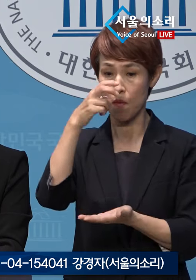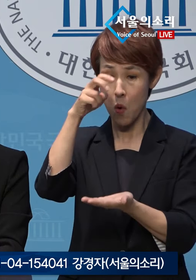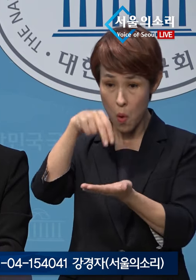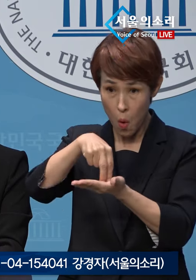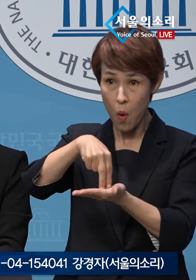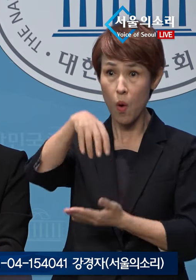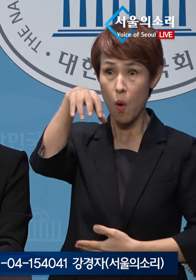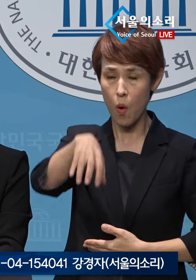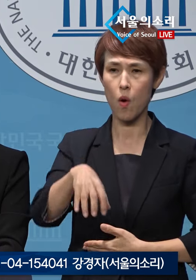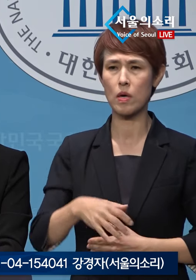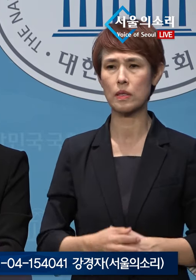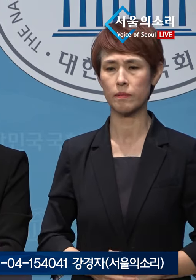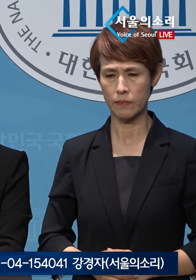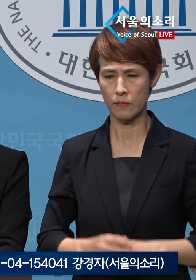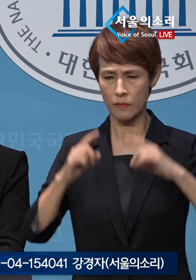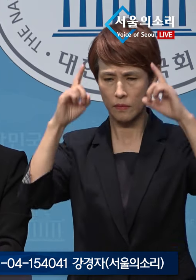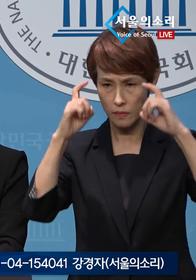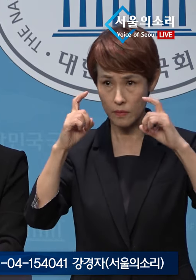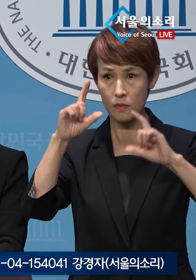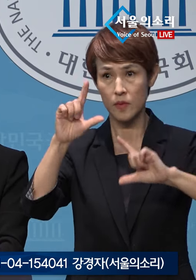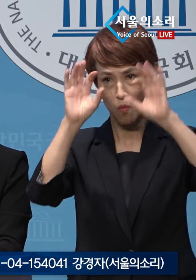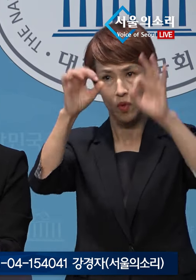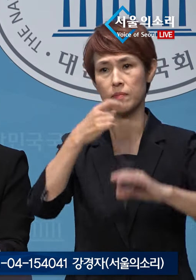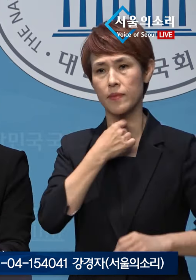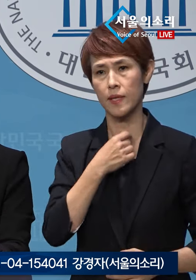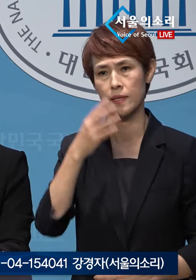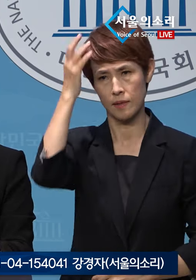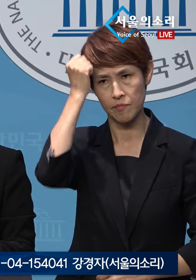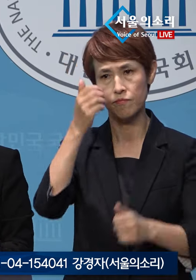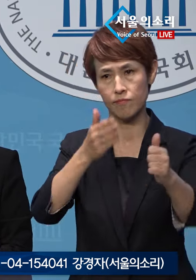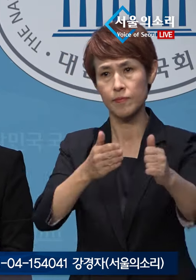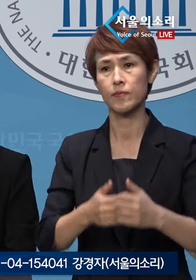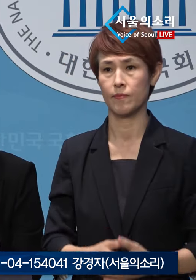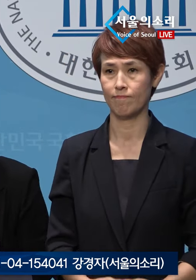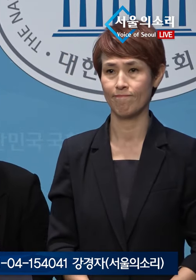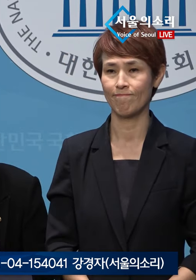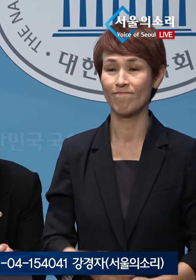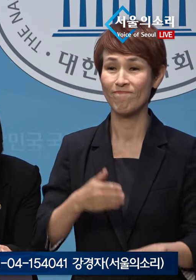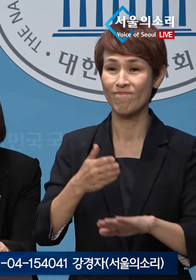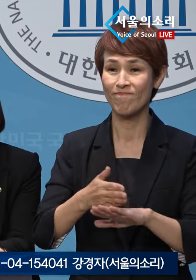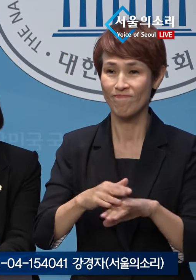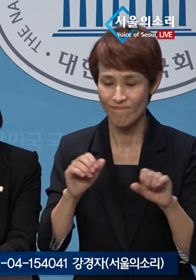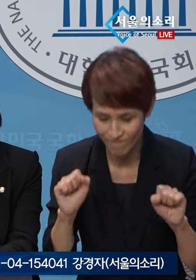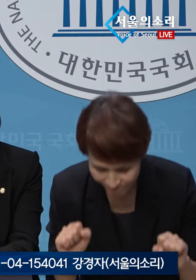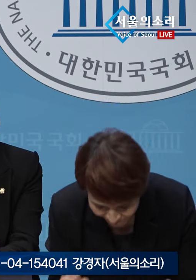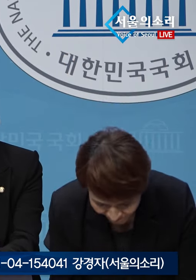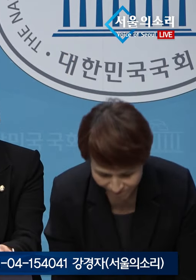모습임을 명심하십시오. 감사합니다.